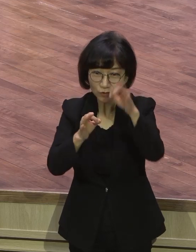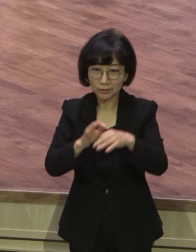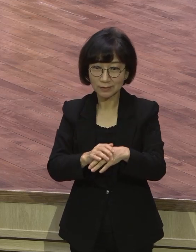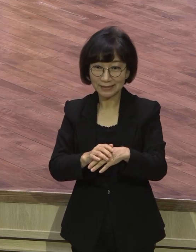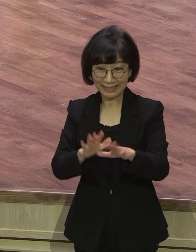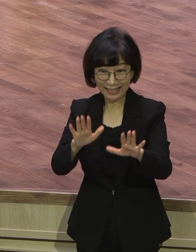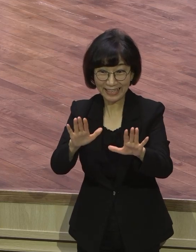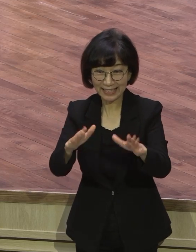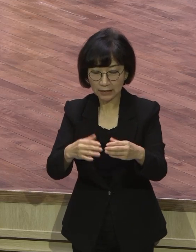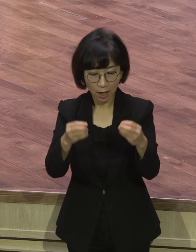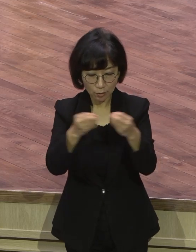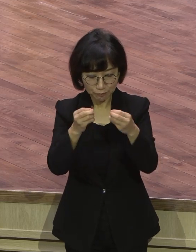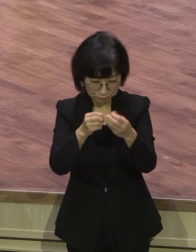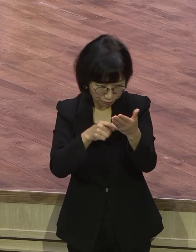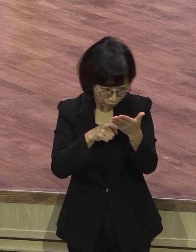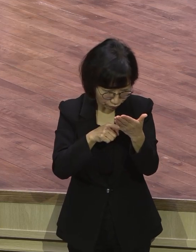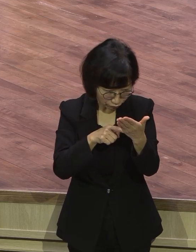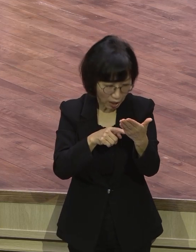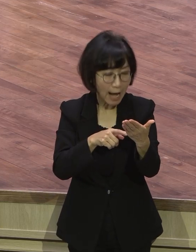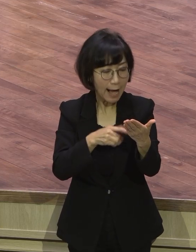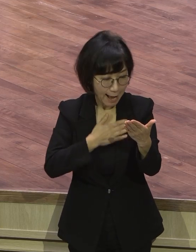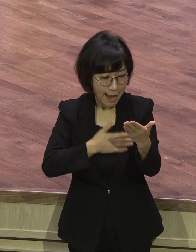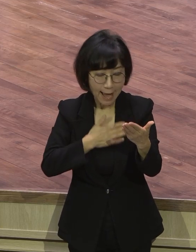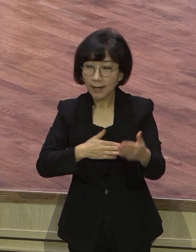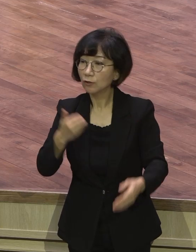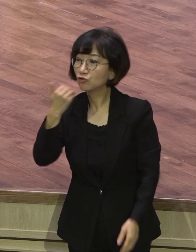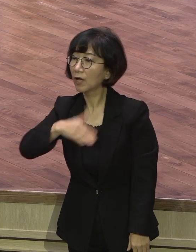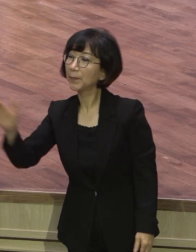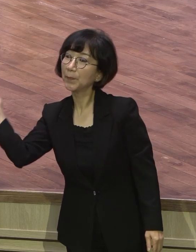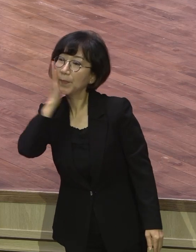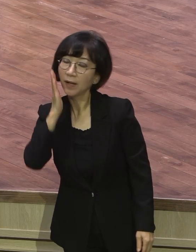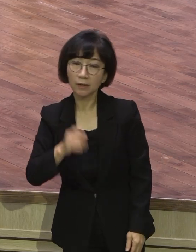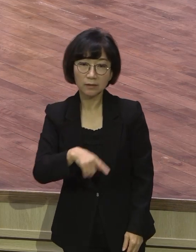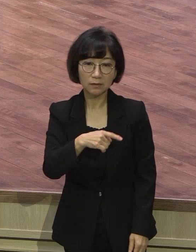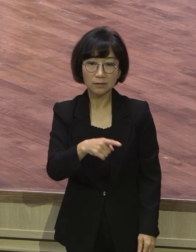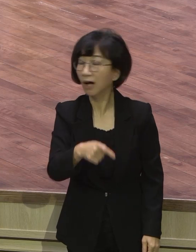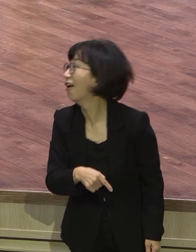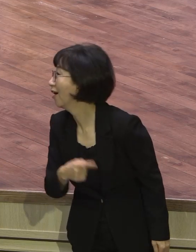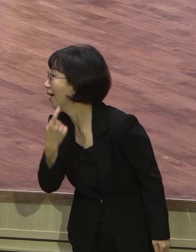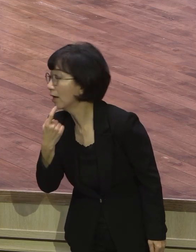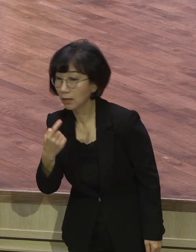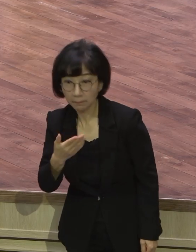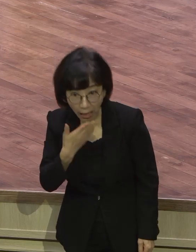오른밤을 실제로 치면 실제로 왼밤 돌리대될 수 있습니까?